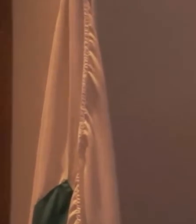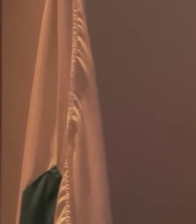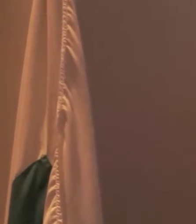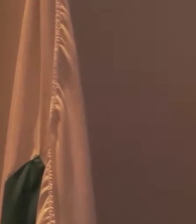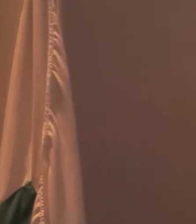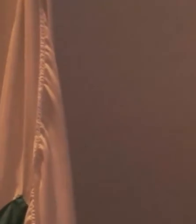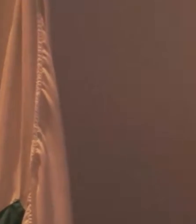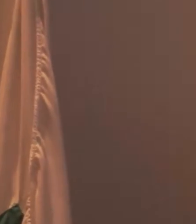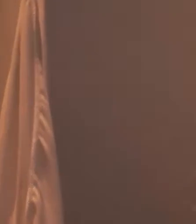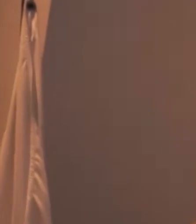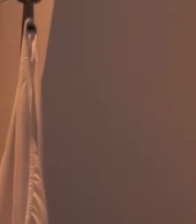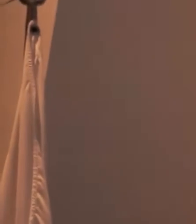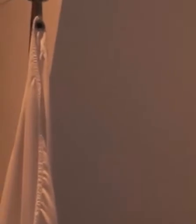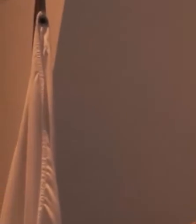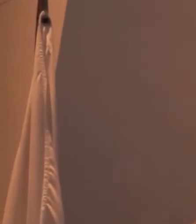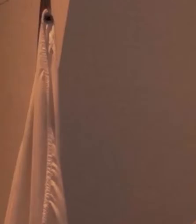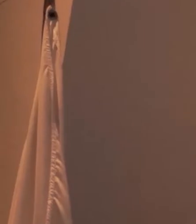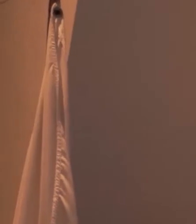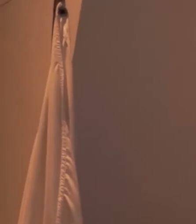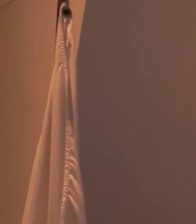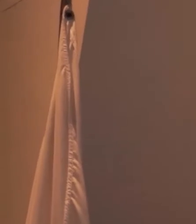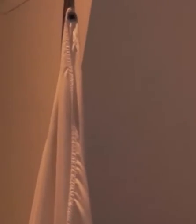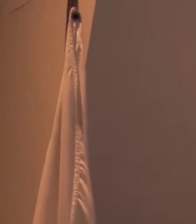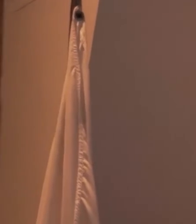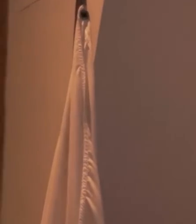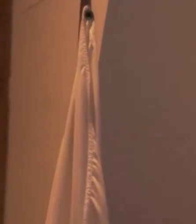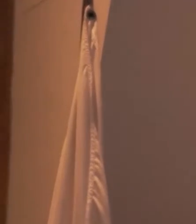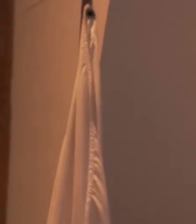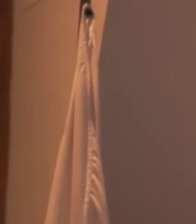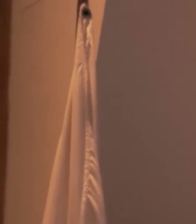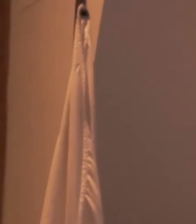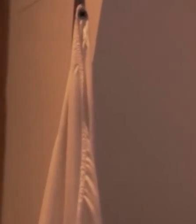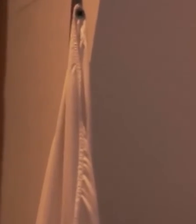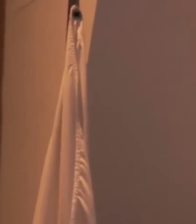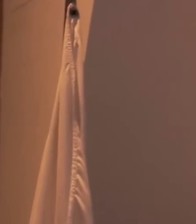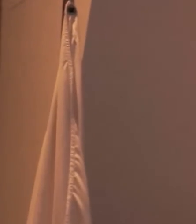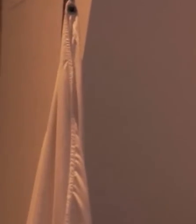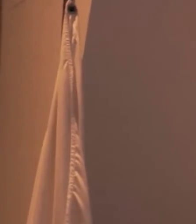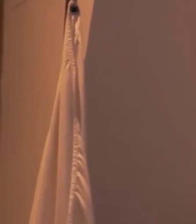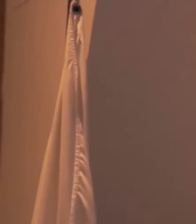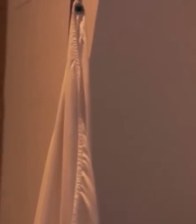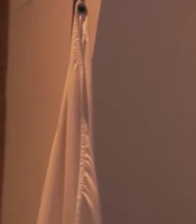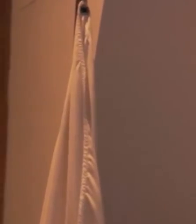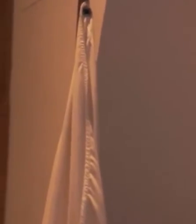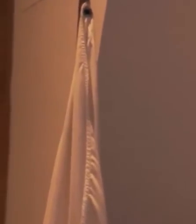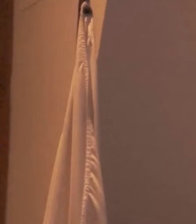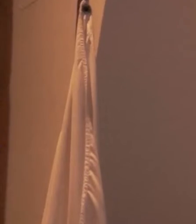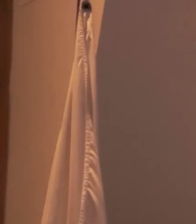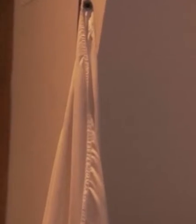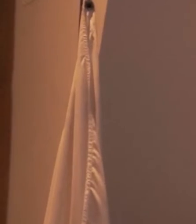vida. Então, aqui no gráfico, se a gente for olhar aqui na região das Américas, a gente espera que, por exemplo, na população